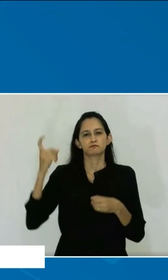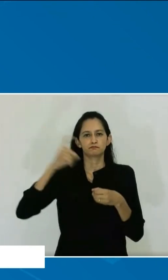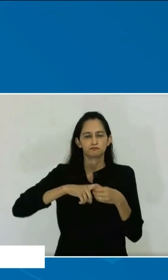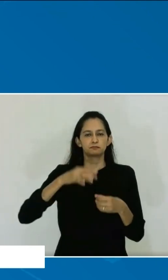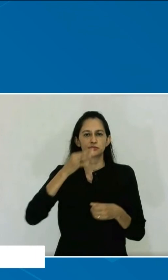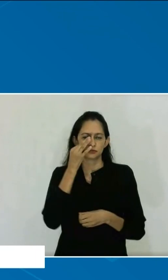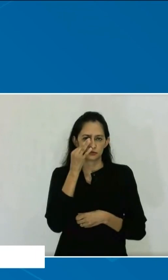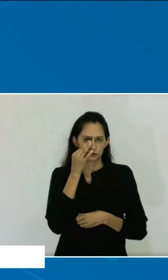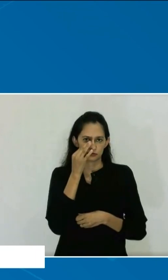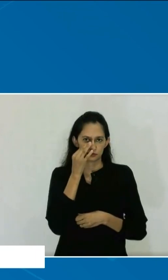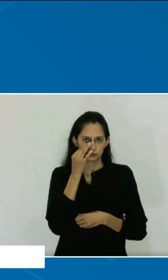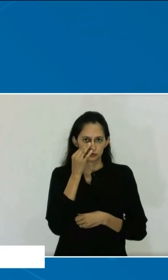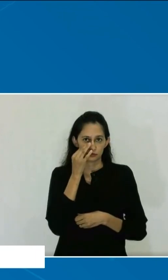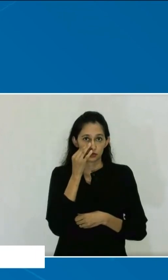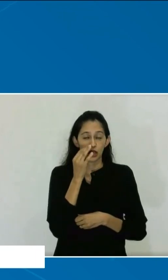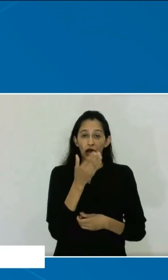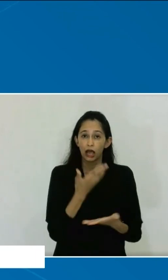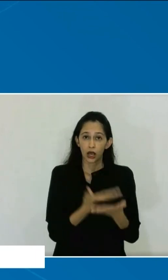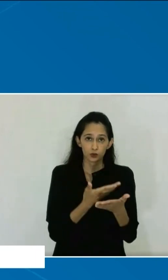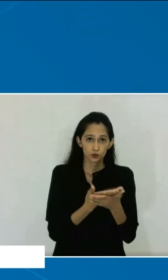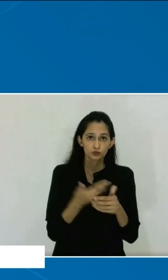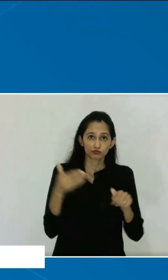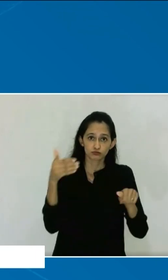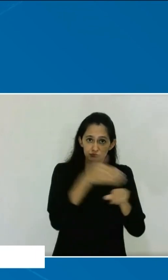não temos são os estudantes nas salas de aula.